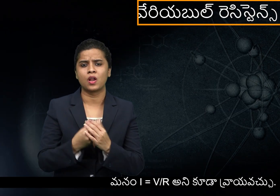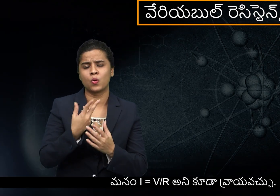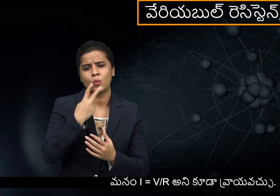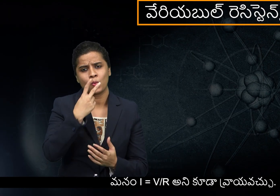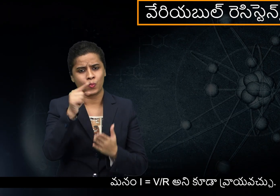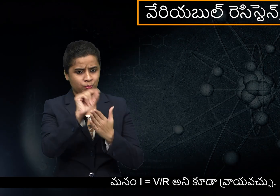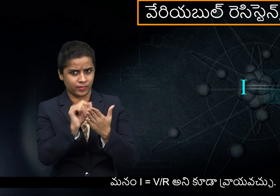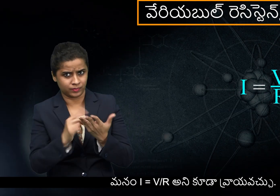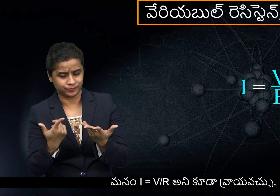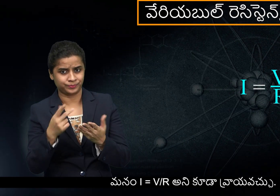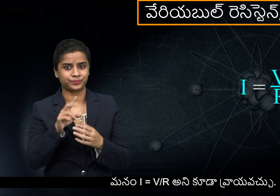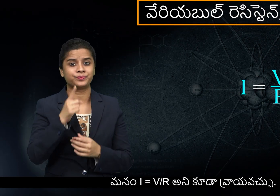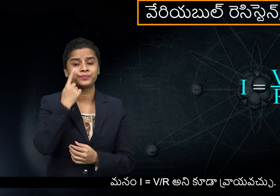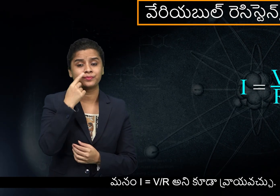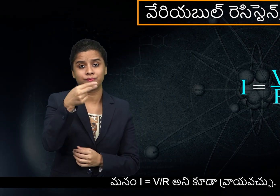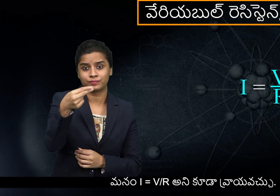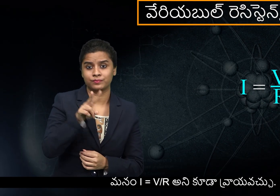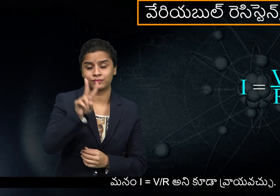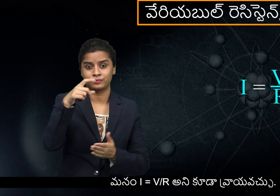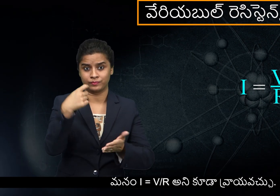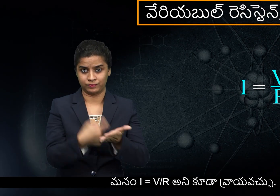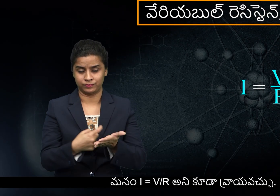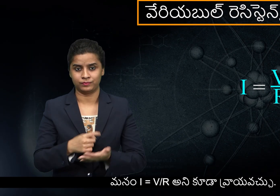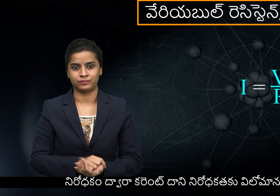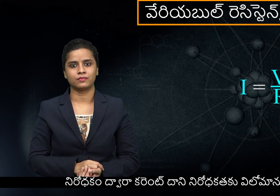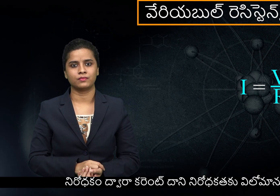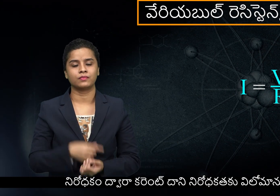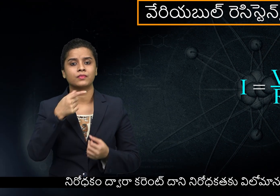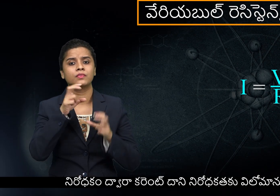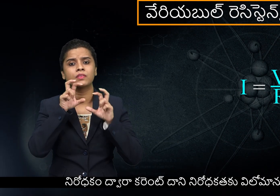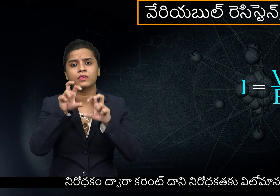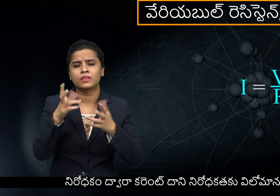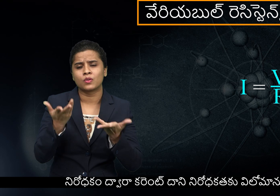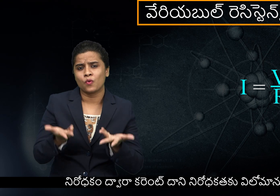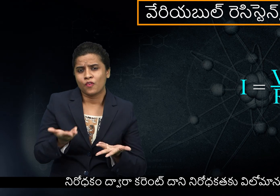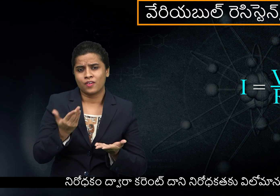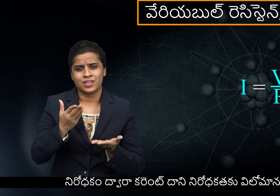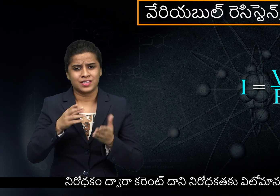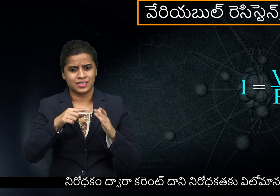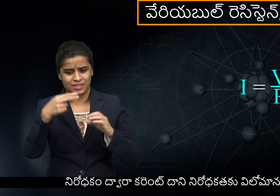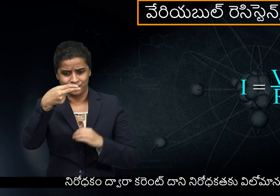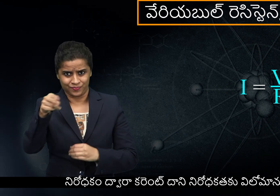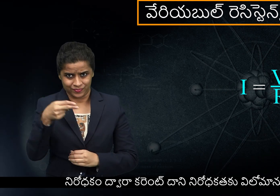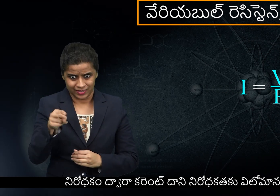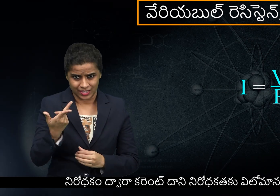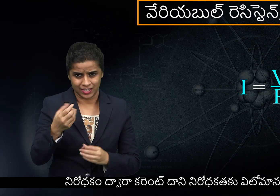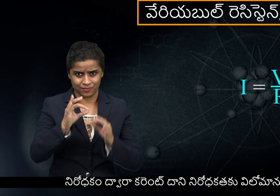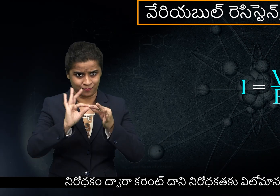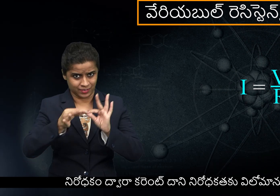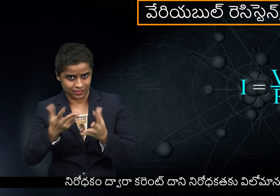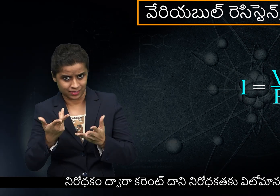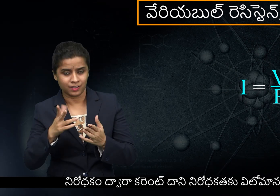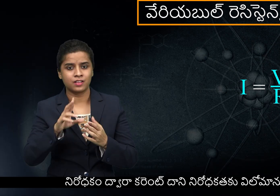మనం I V/R అని కూడా వ్రాయవచ్చు. నిరోధకం ద్వారా కరెంట్ దాని